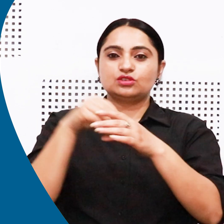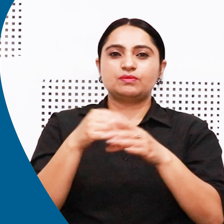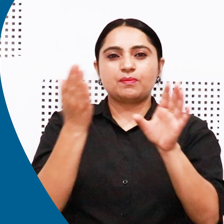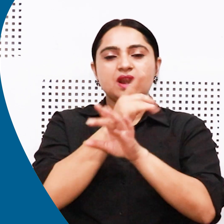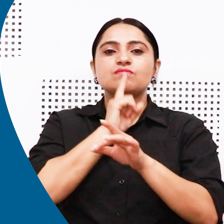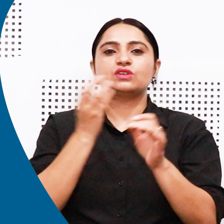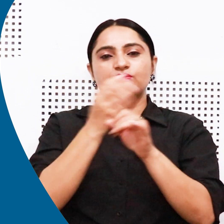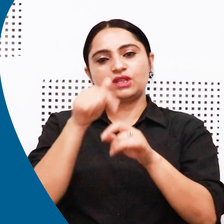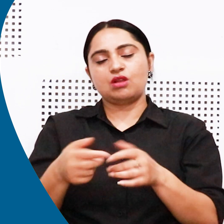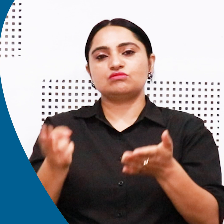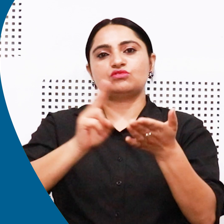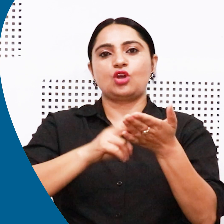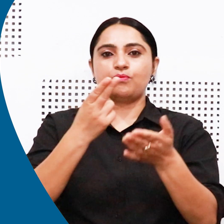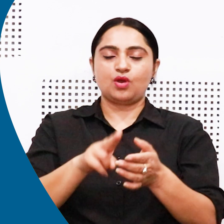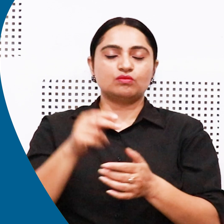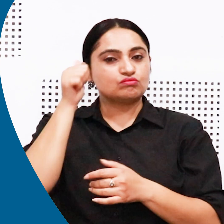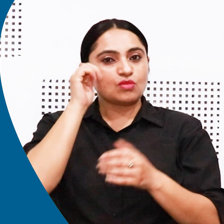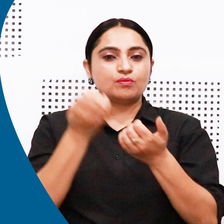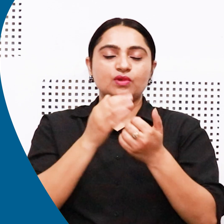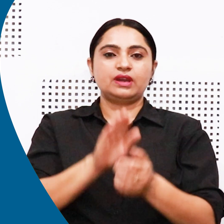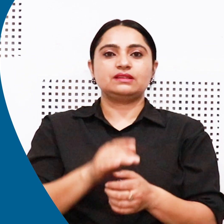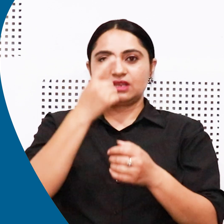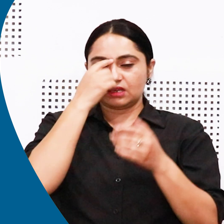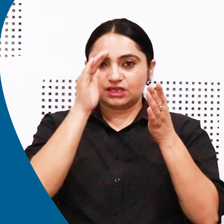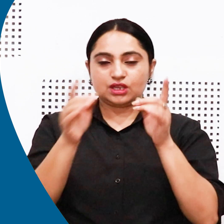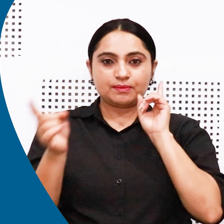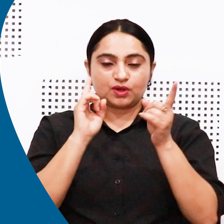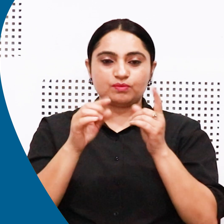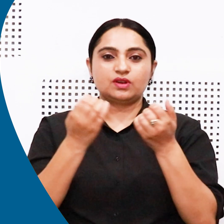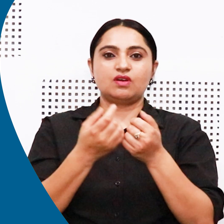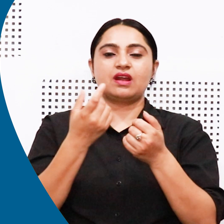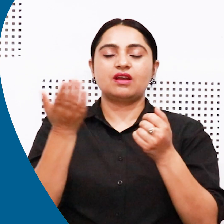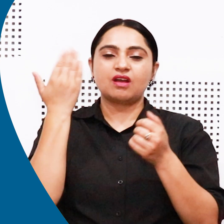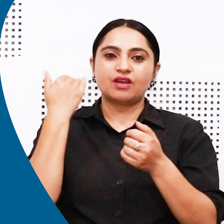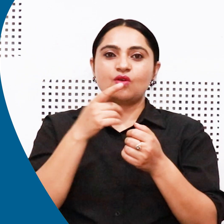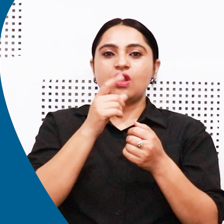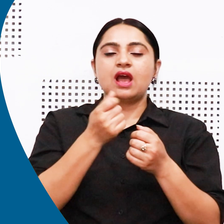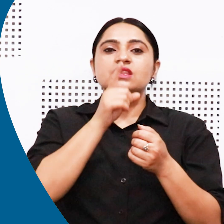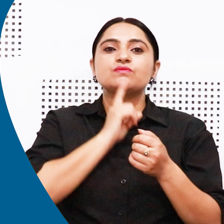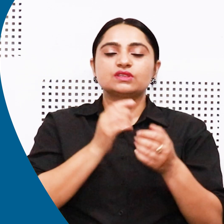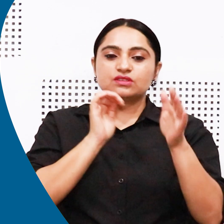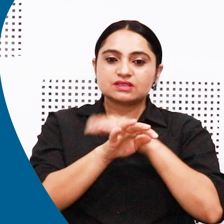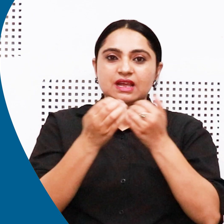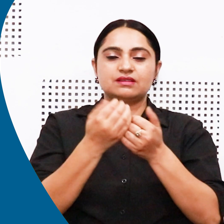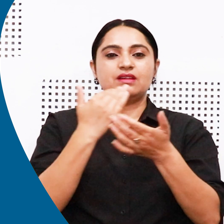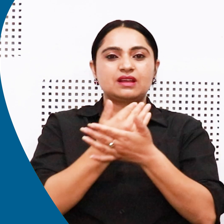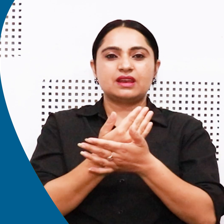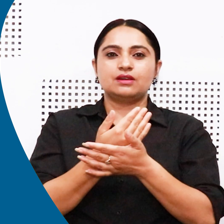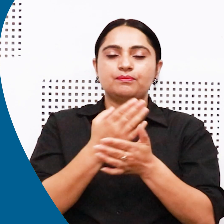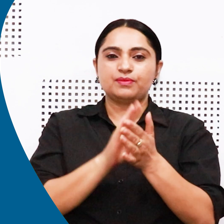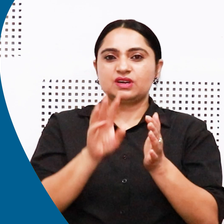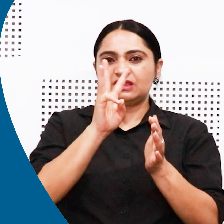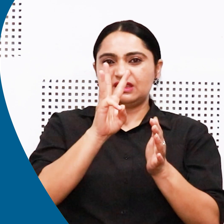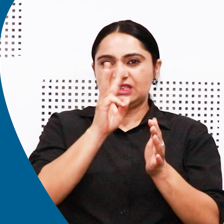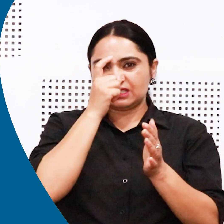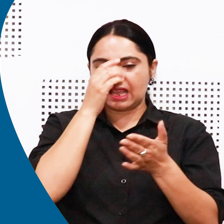वर्षभन्दा उल्लेख्य रूपमा वृद्धि भएको हामीले महसुस गरेका छौँ। टिकापुर नगरपालिकाले गएको आर्थिक वर्षमा सञ्चालन गरेको कार्यक्रमबाट 350 जनाले